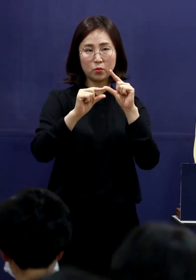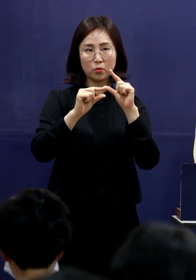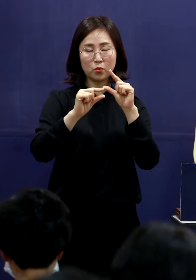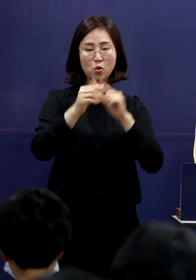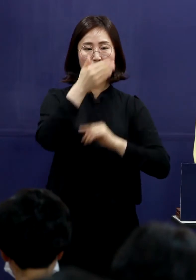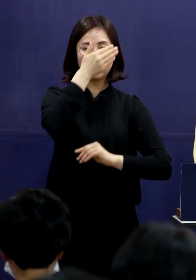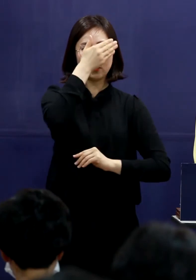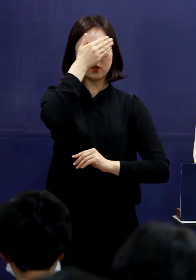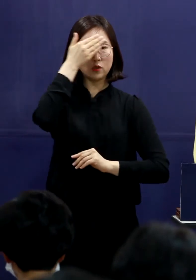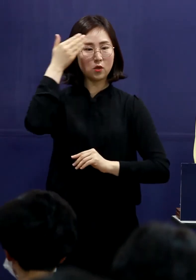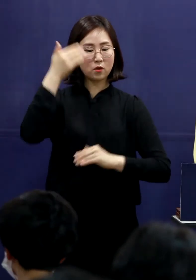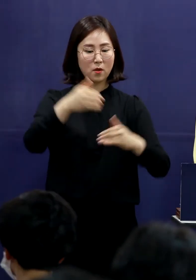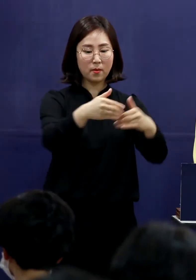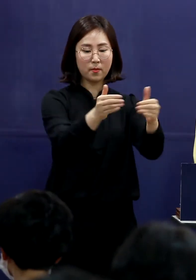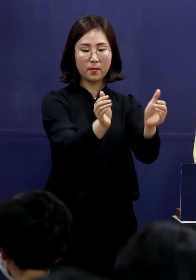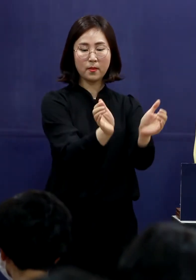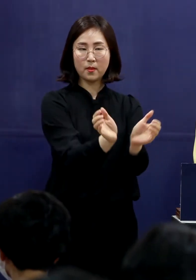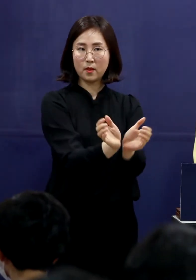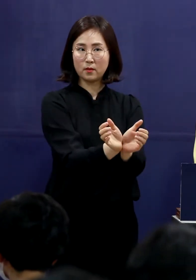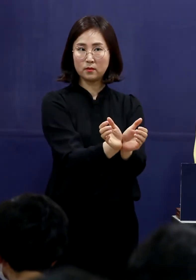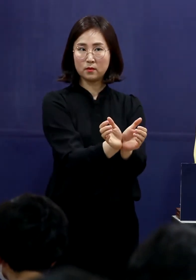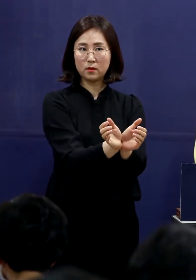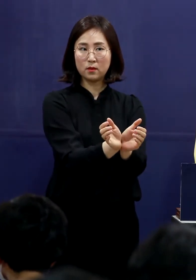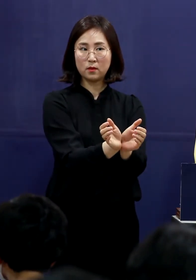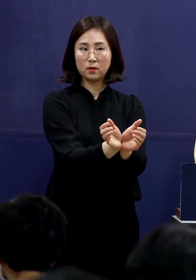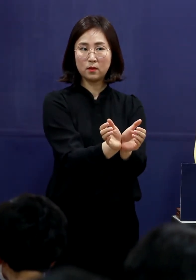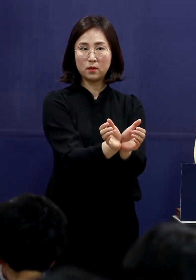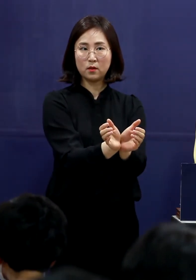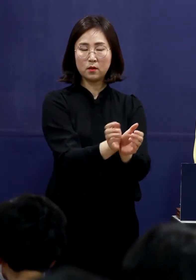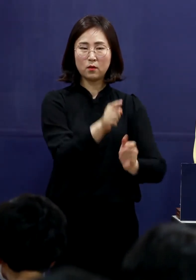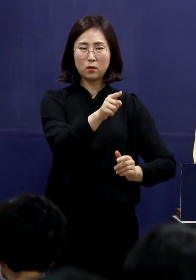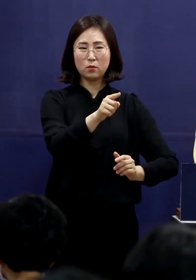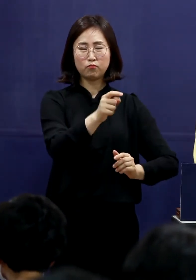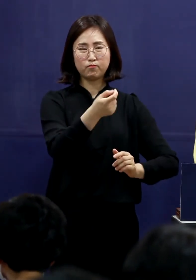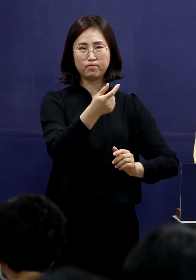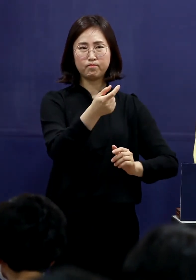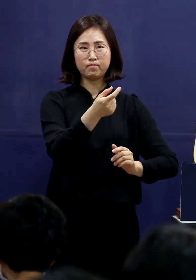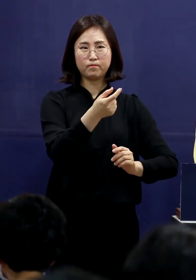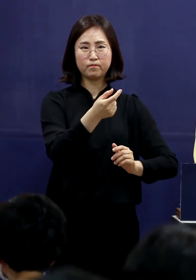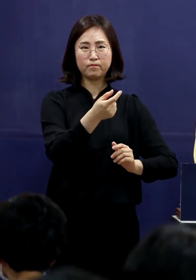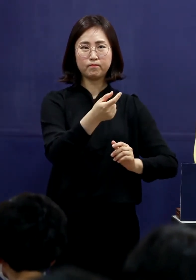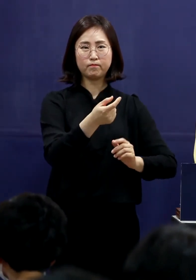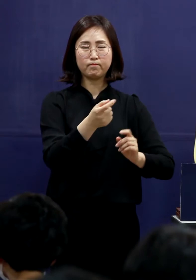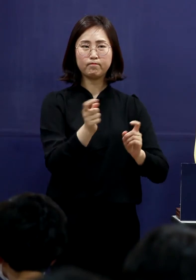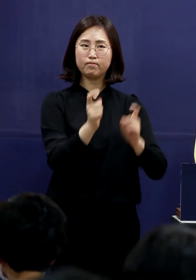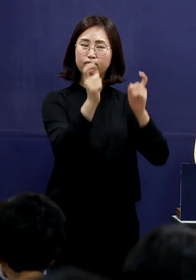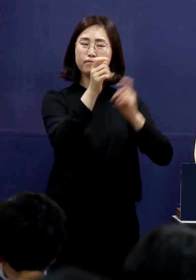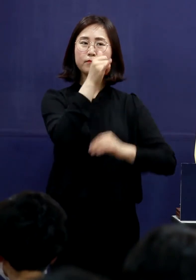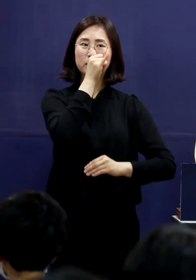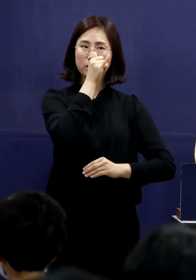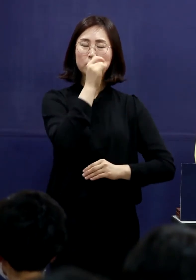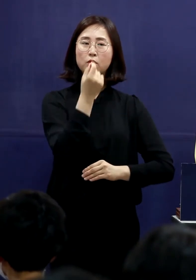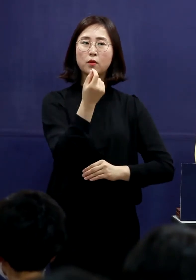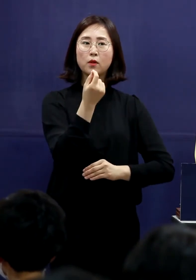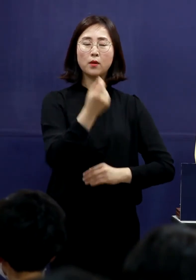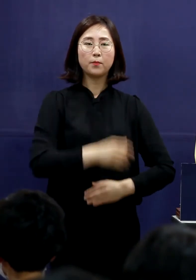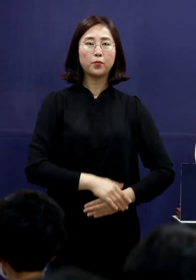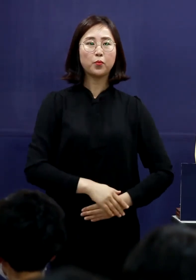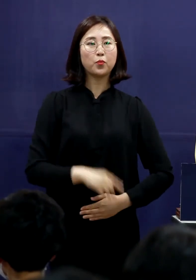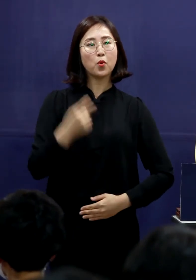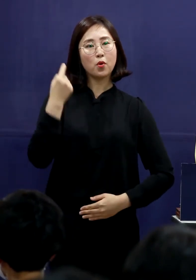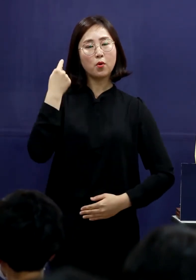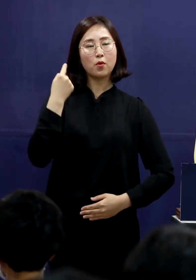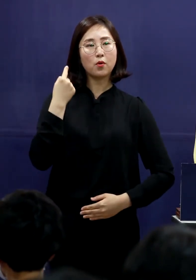청년 단체라고 저는 알고 있는데 불협화음이 있었던 걸로 알고 있고, 그렇기 때문에 어제 이제 시민들도